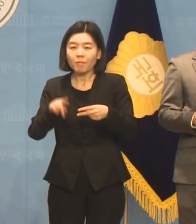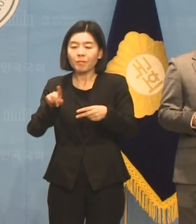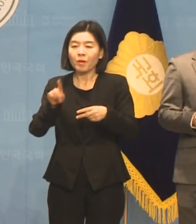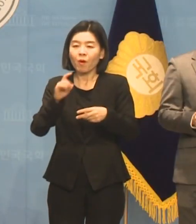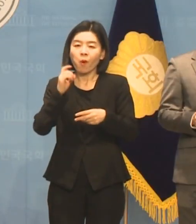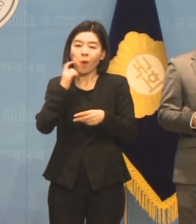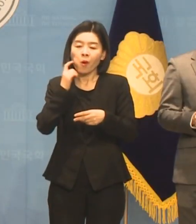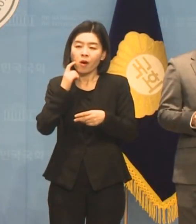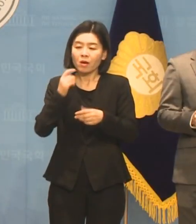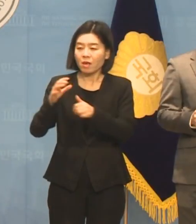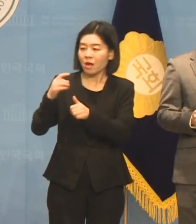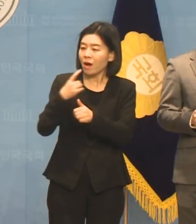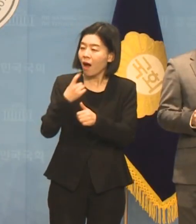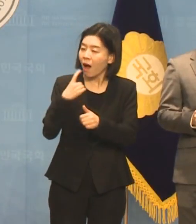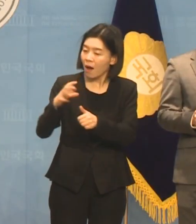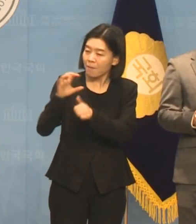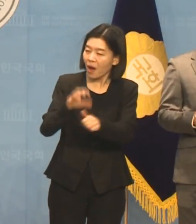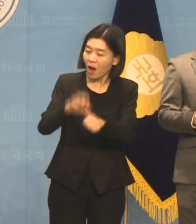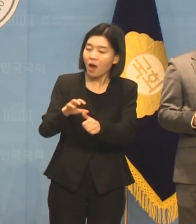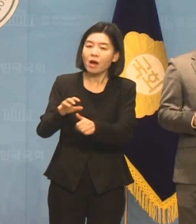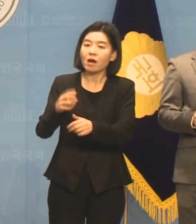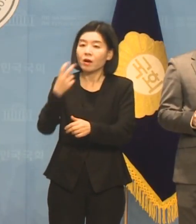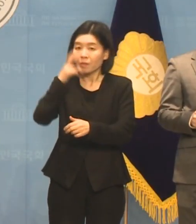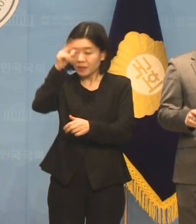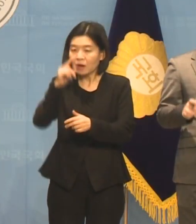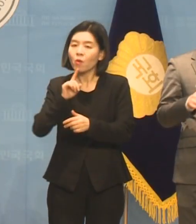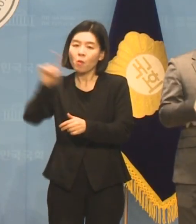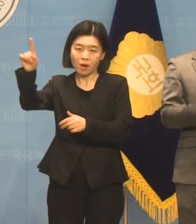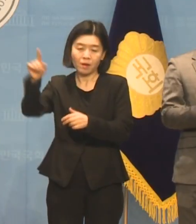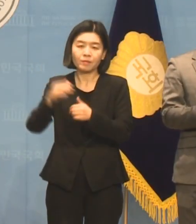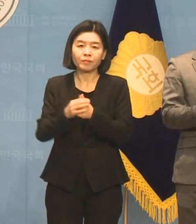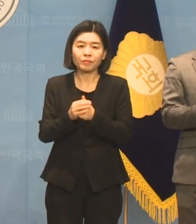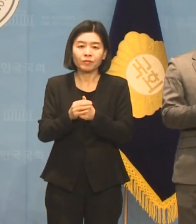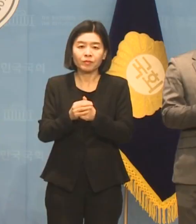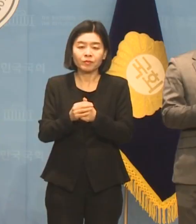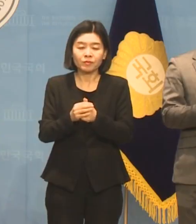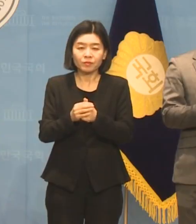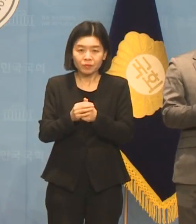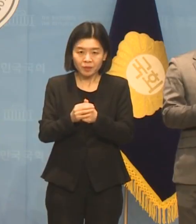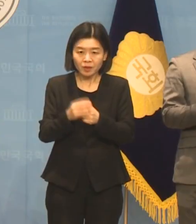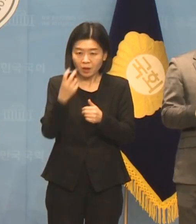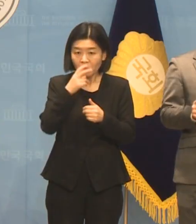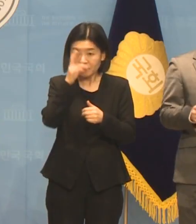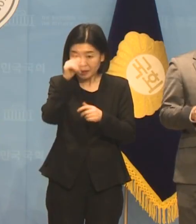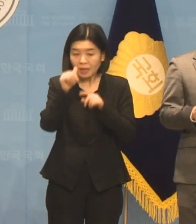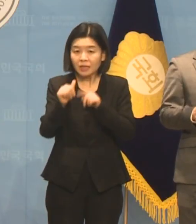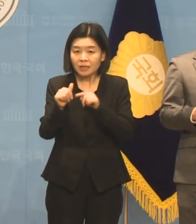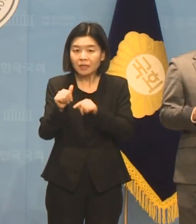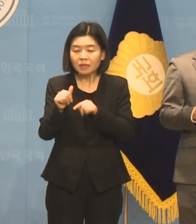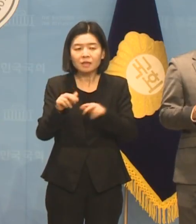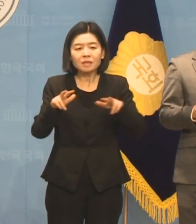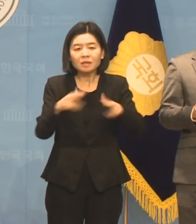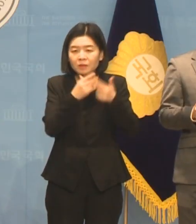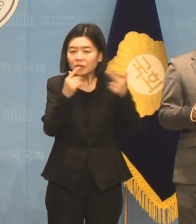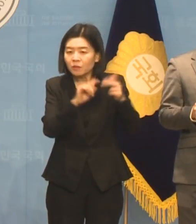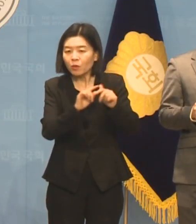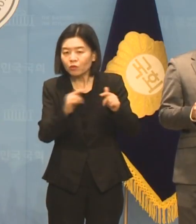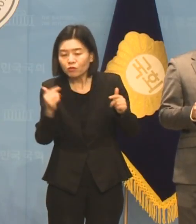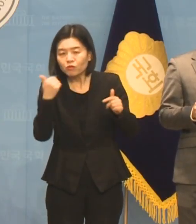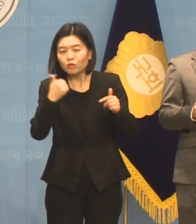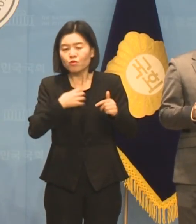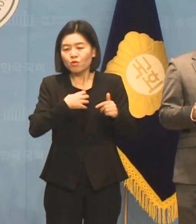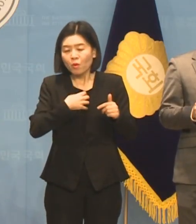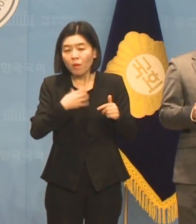고발했습니다. 하지만 경찰은 윤석열 탄핵 선고가 임박한 상황에서도 고발인 진술부터 받아야 한다며 수사 절차만을